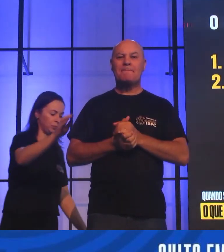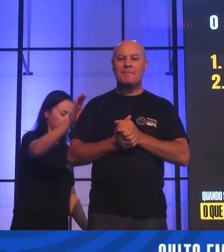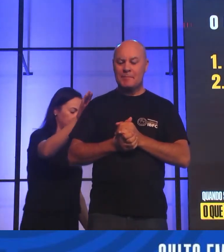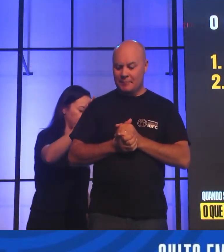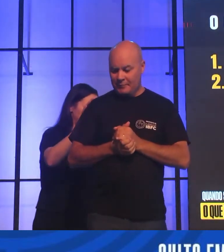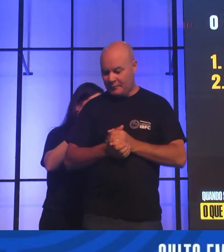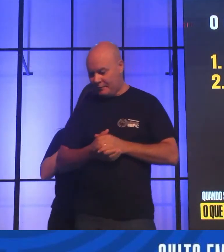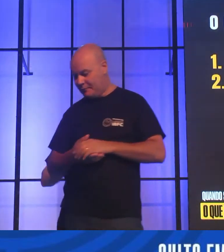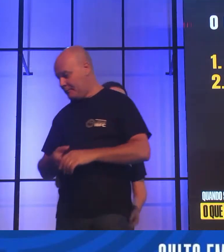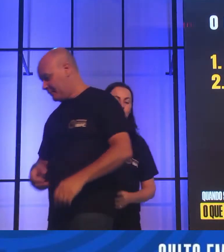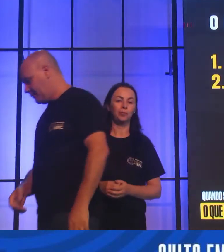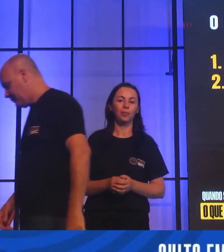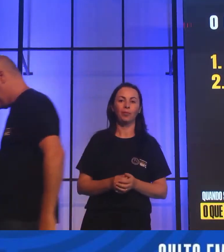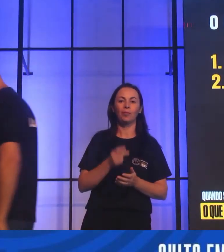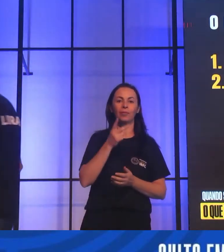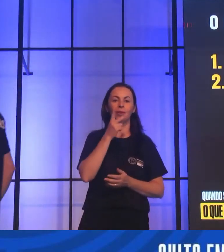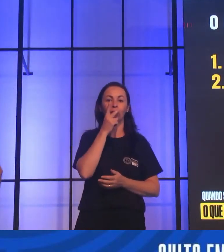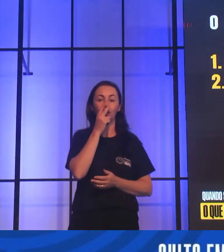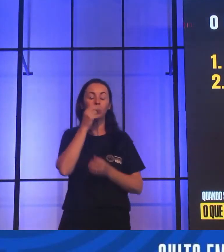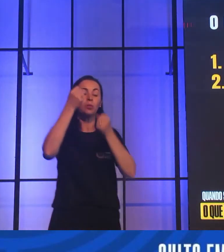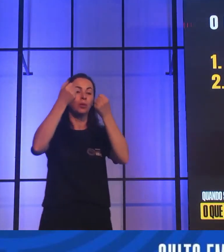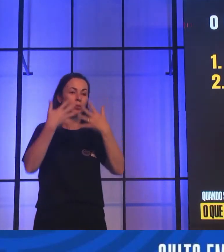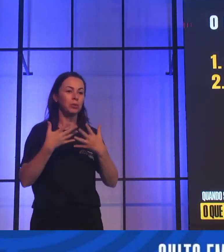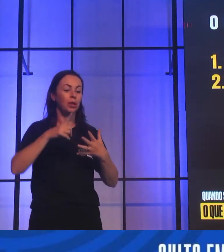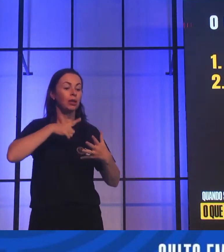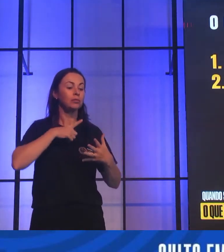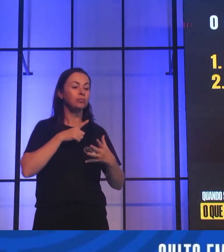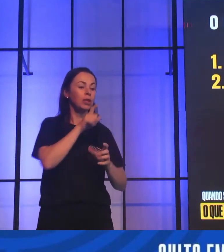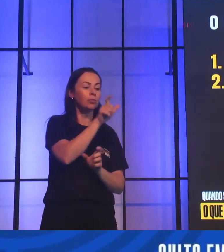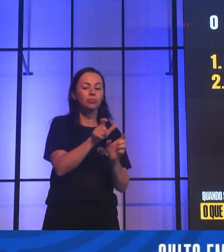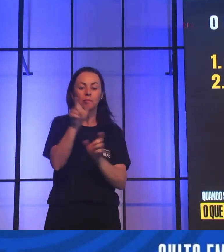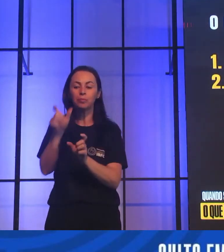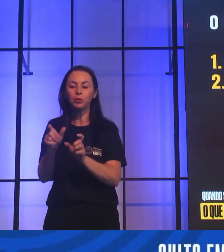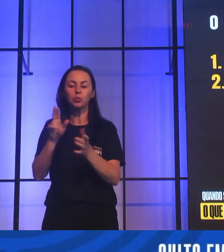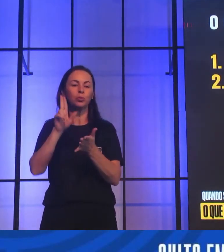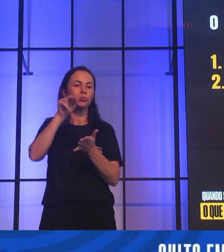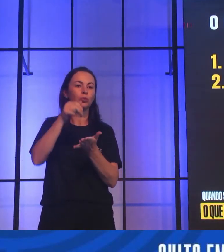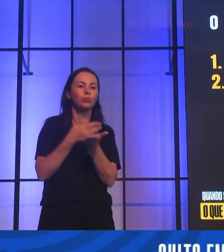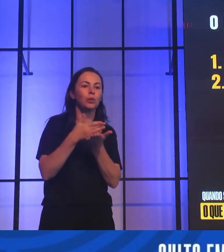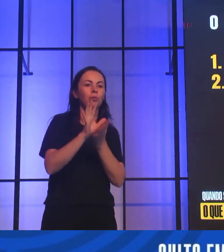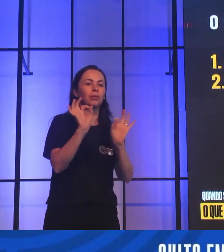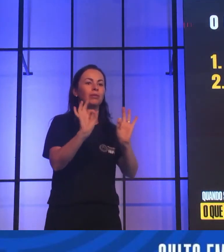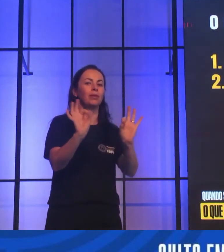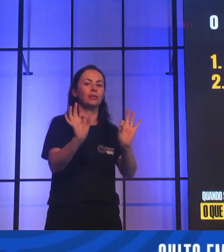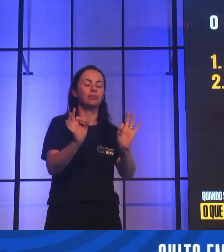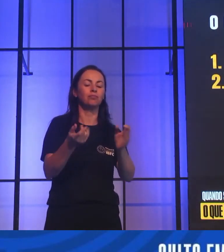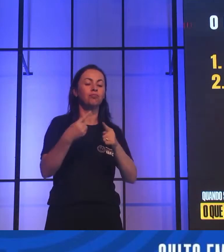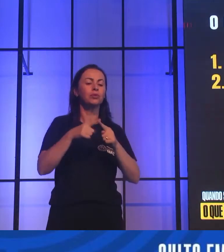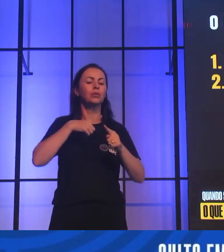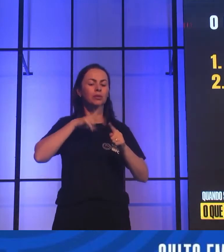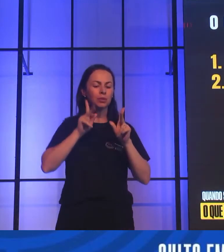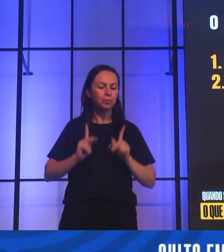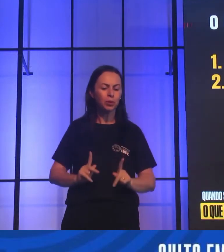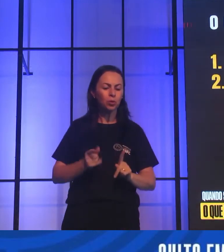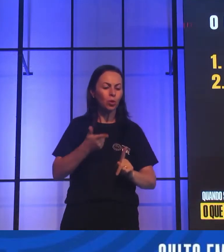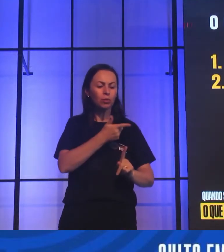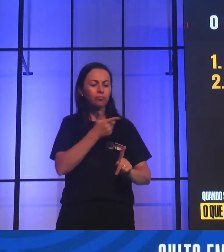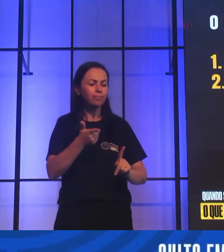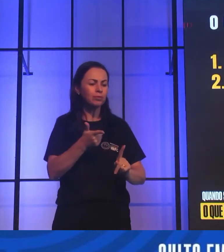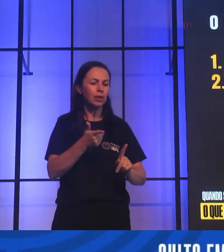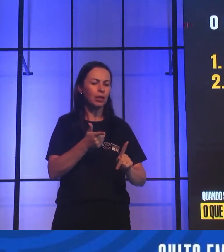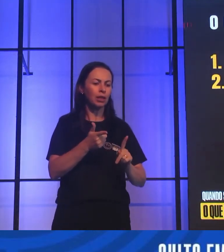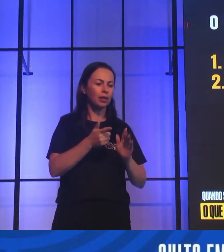Como falei, existem pessoas que nunca iniciam nada. Nunca param um ciclo